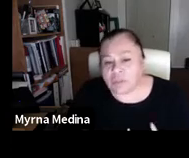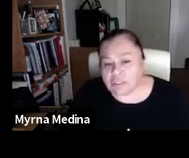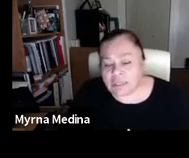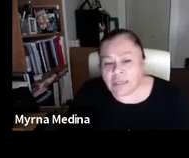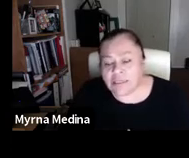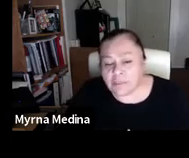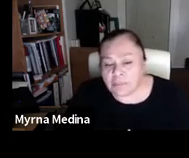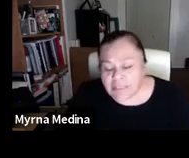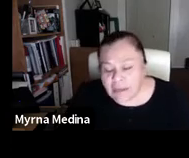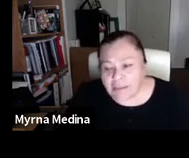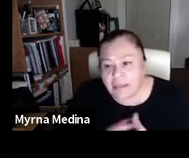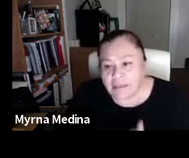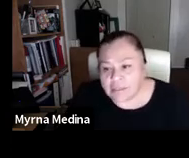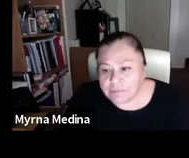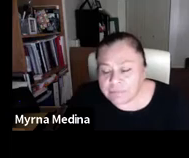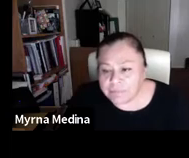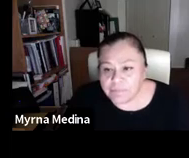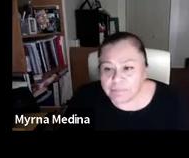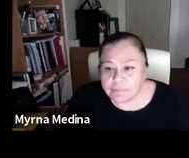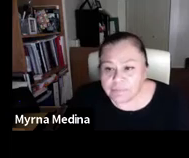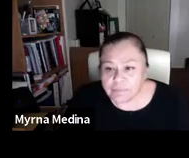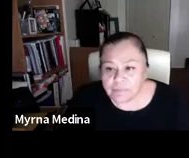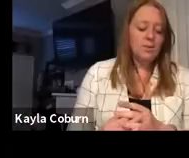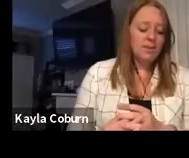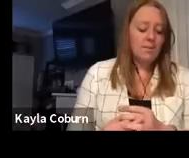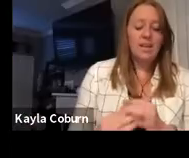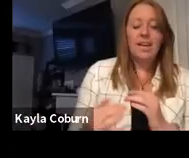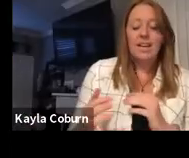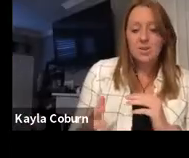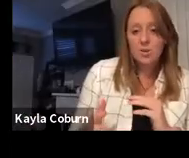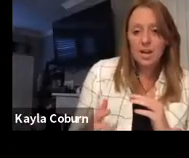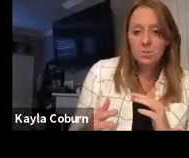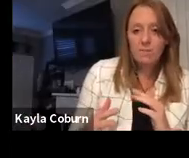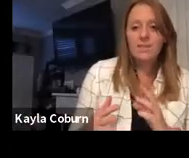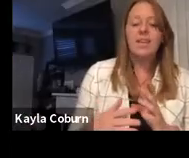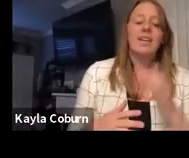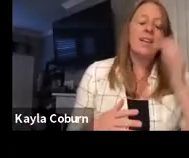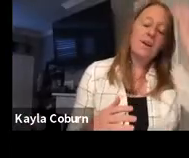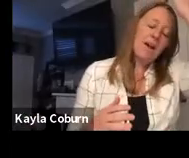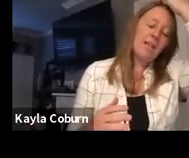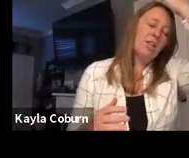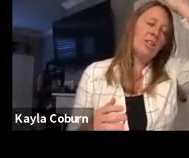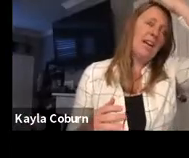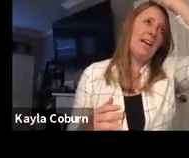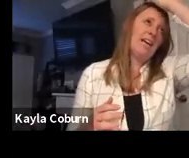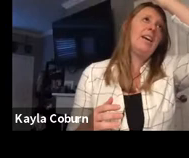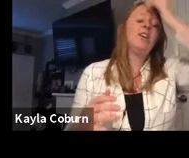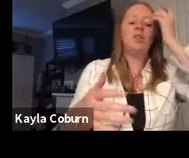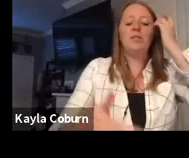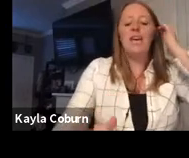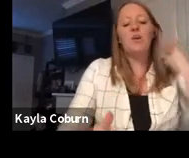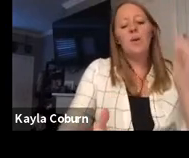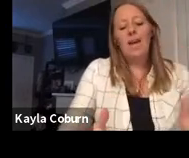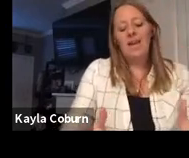para que ustedes se empiecen a retirar. So some of the indirect prompting might look like